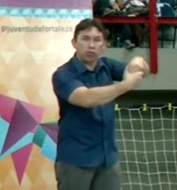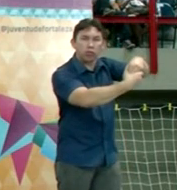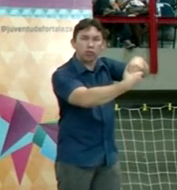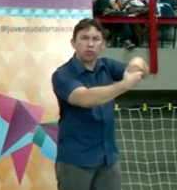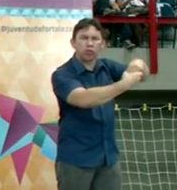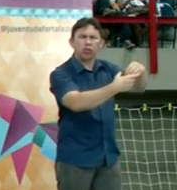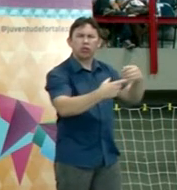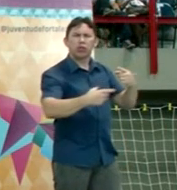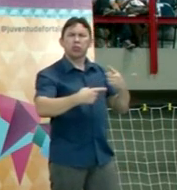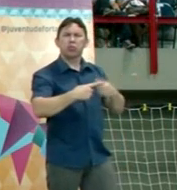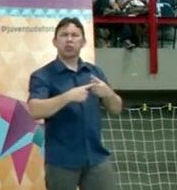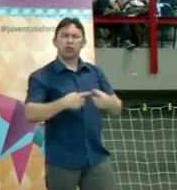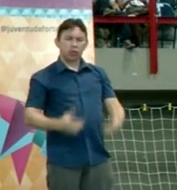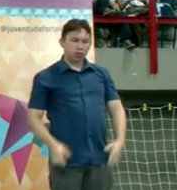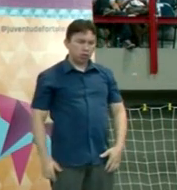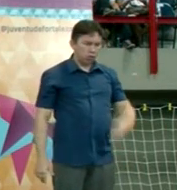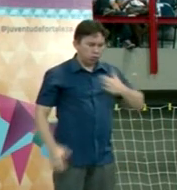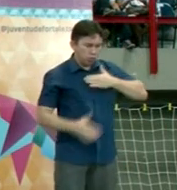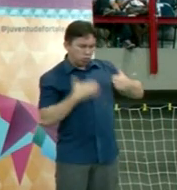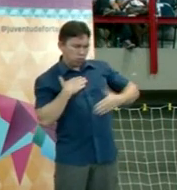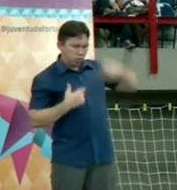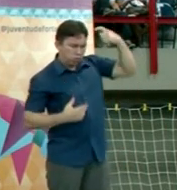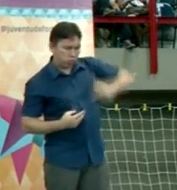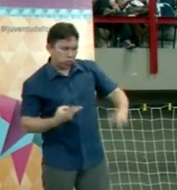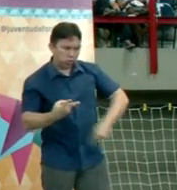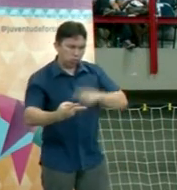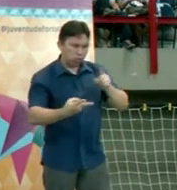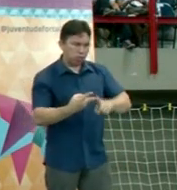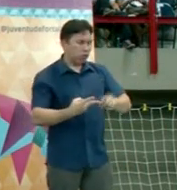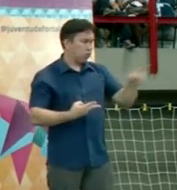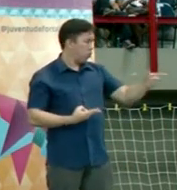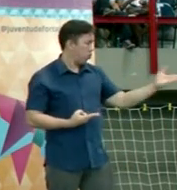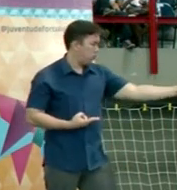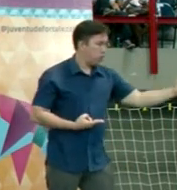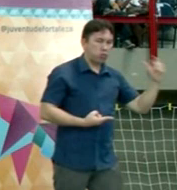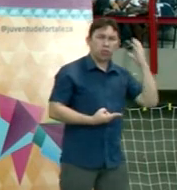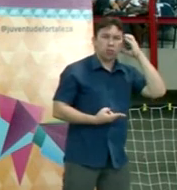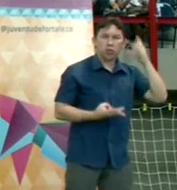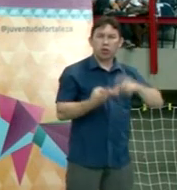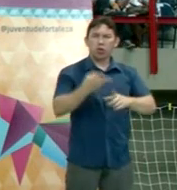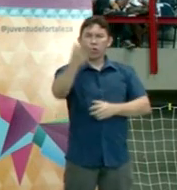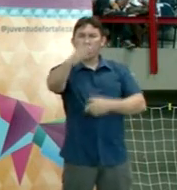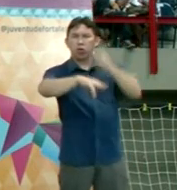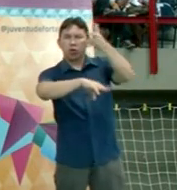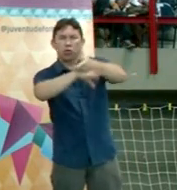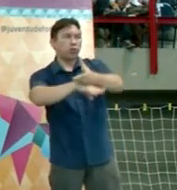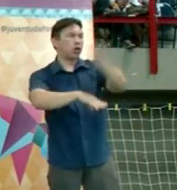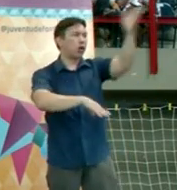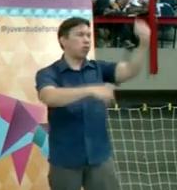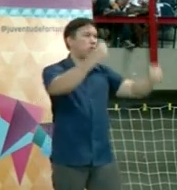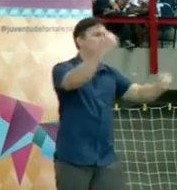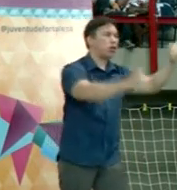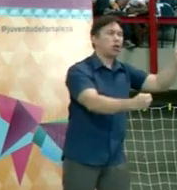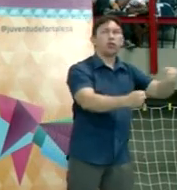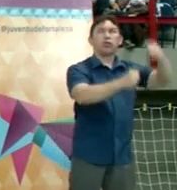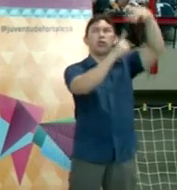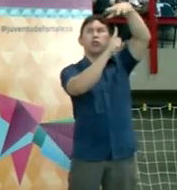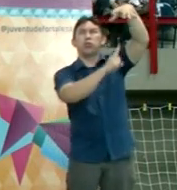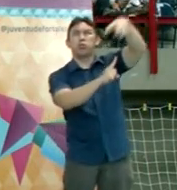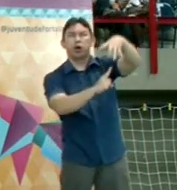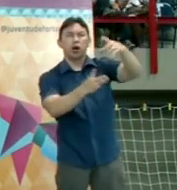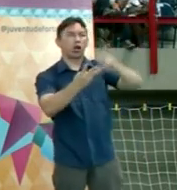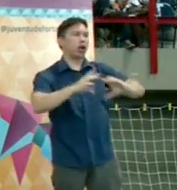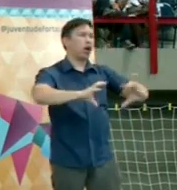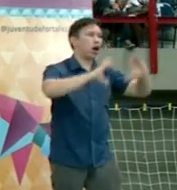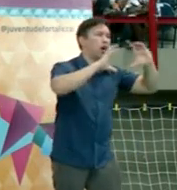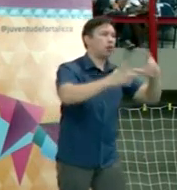Então, por que eu não falo de o meu corpo, o alto-falante, a câmera, o carro, o paraquedas,